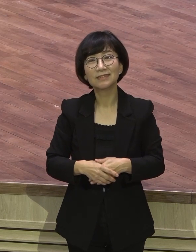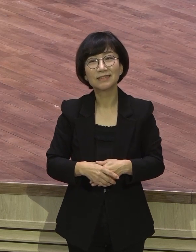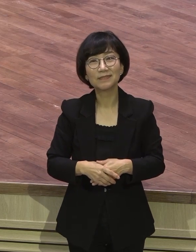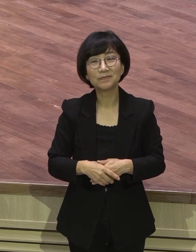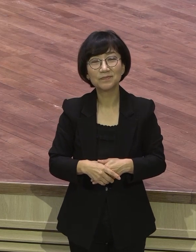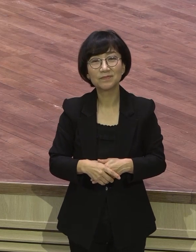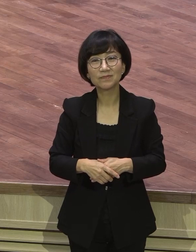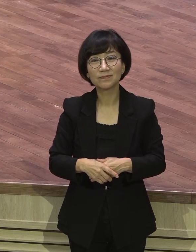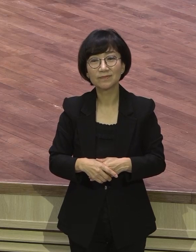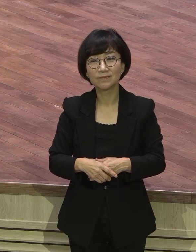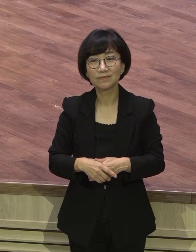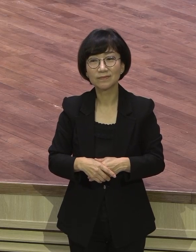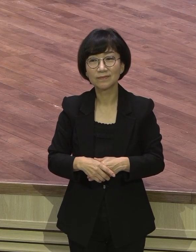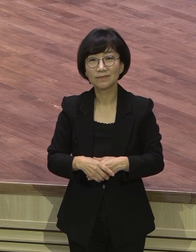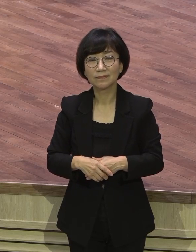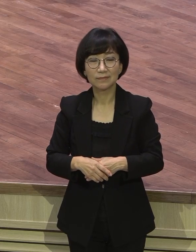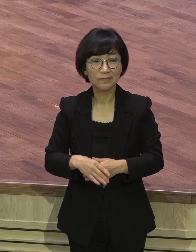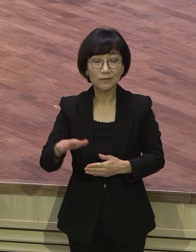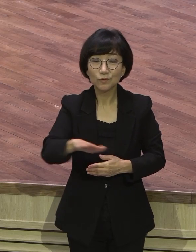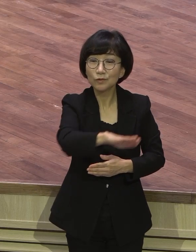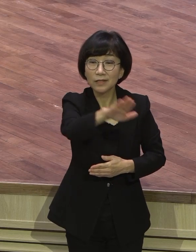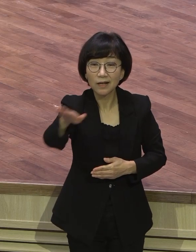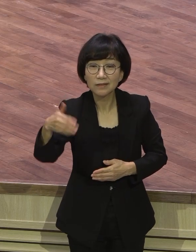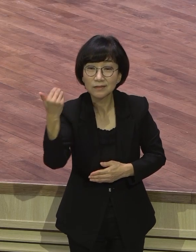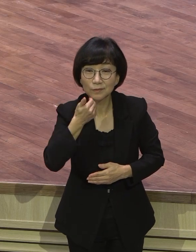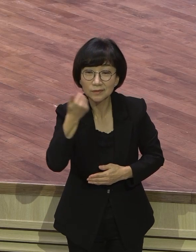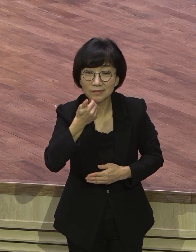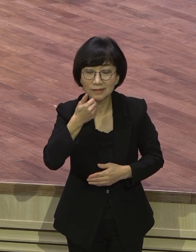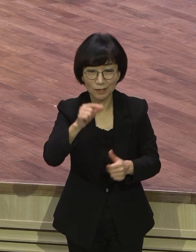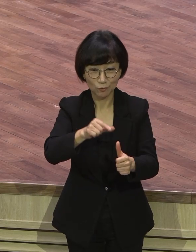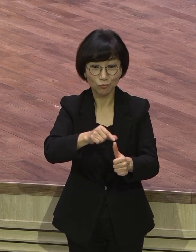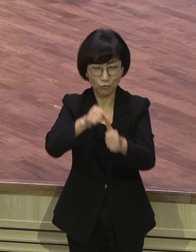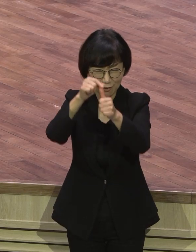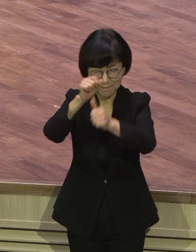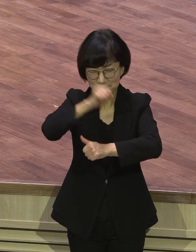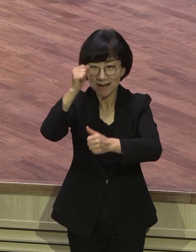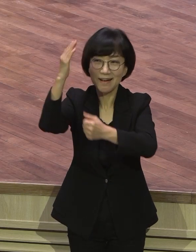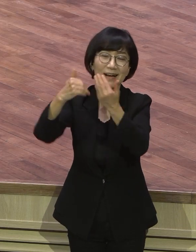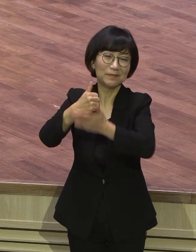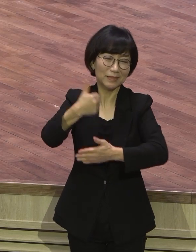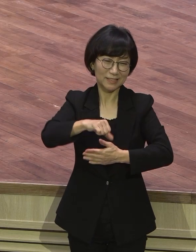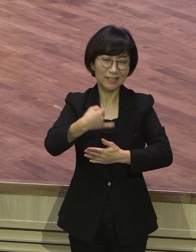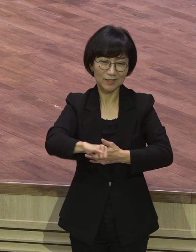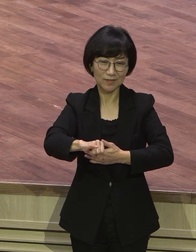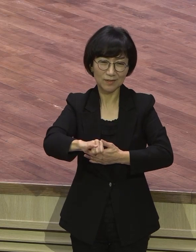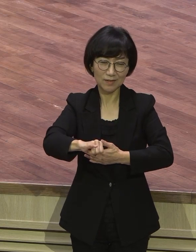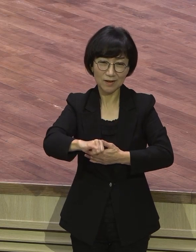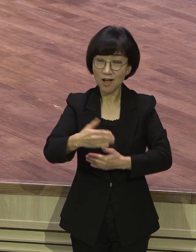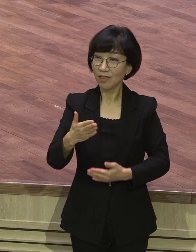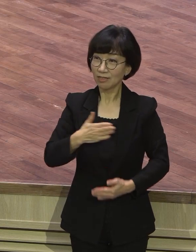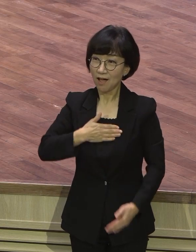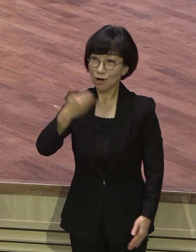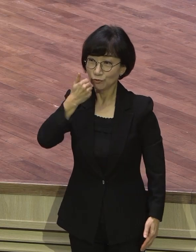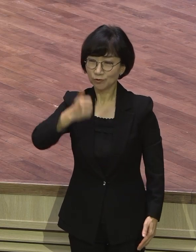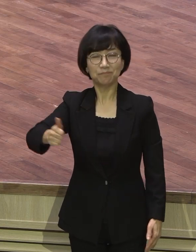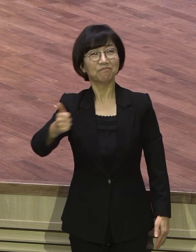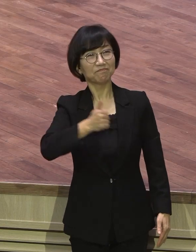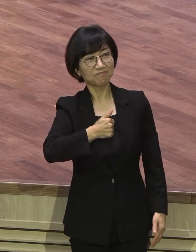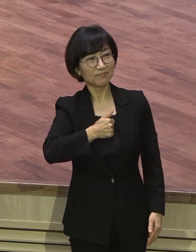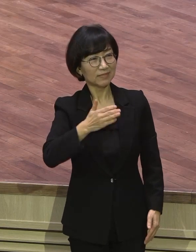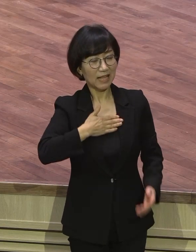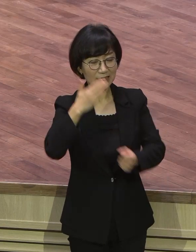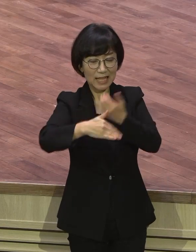구원받은 하나님의 자녀다. 이거 하나가 최고의 축복이에요. 구원받은 나는 하나님의 자녀다.